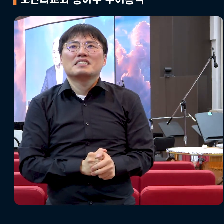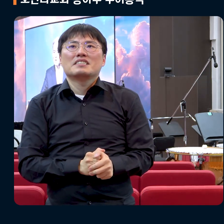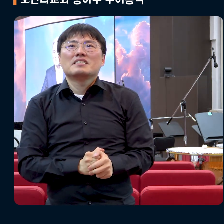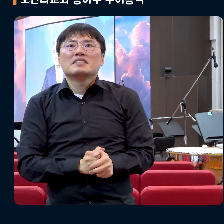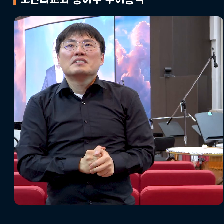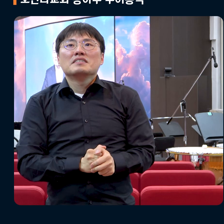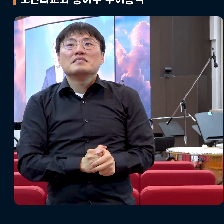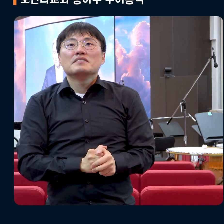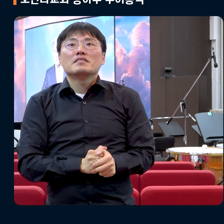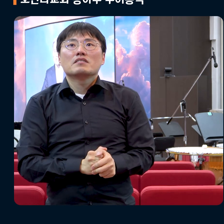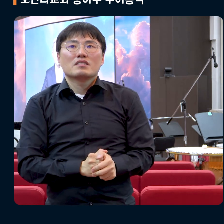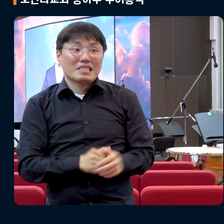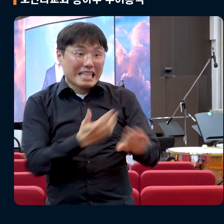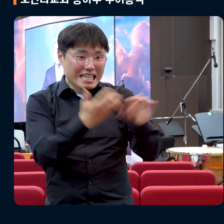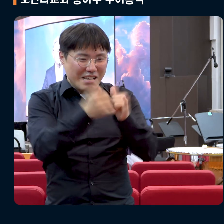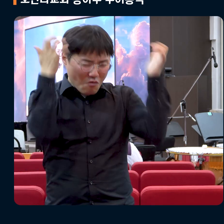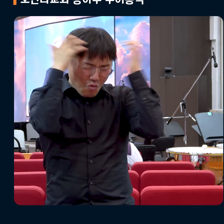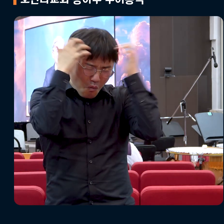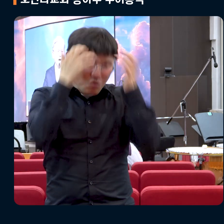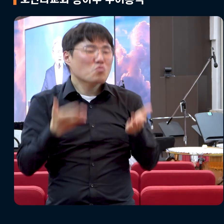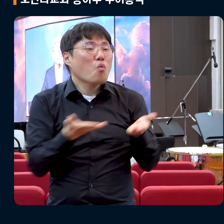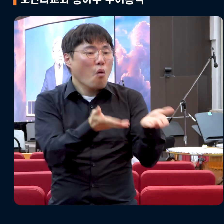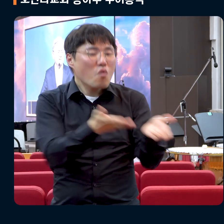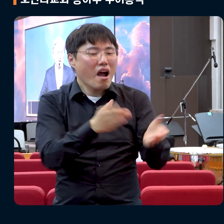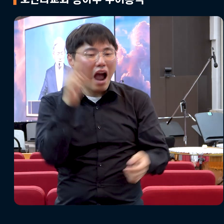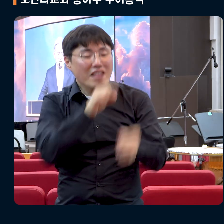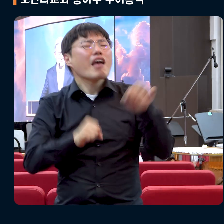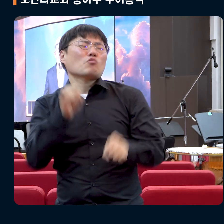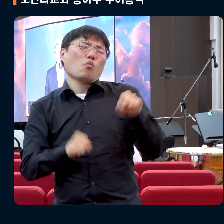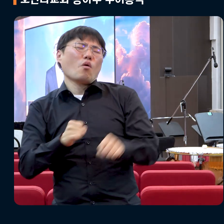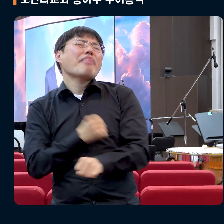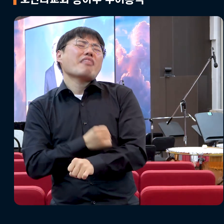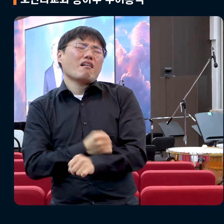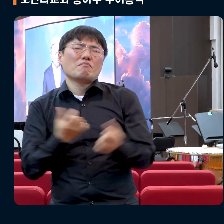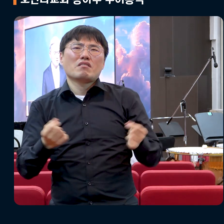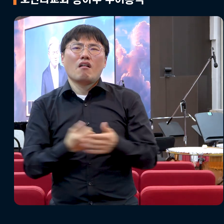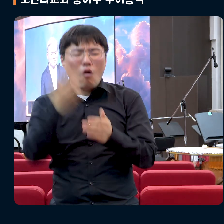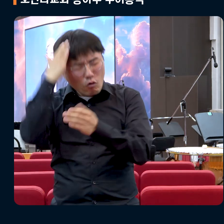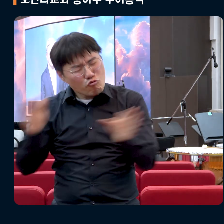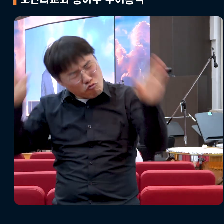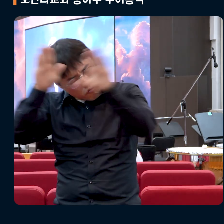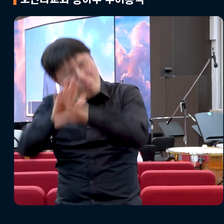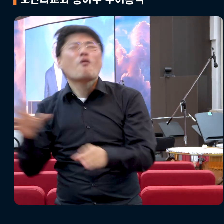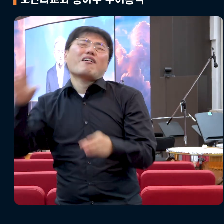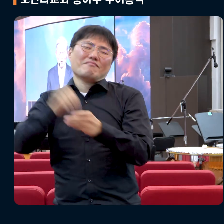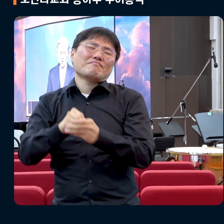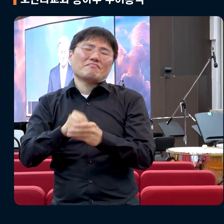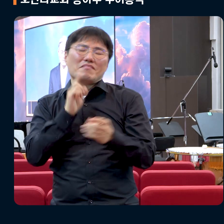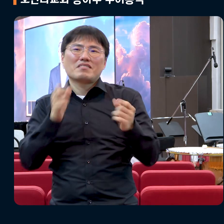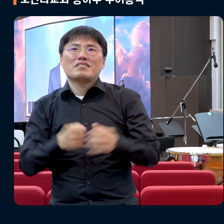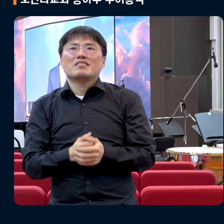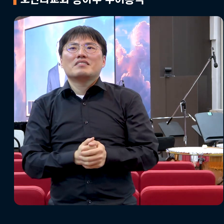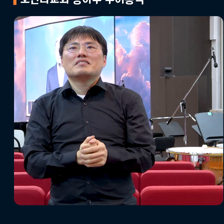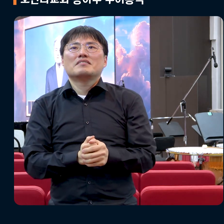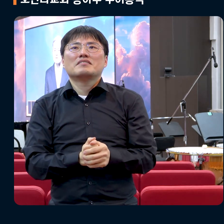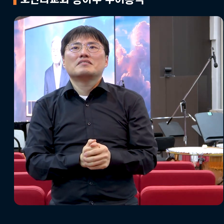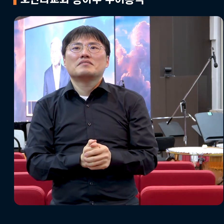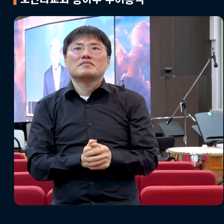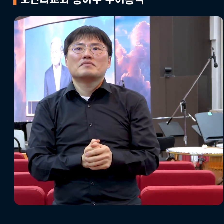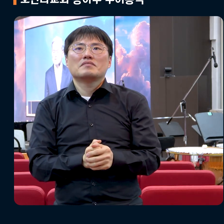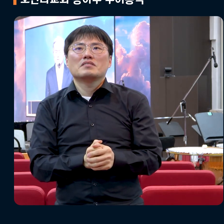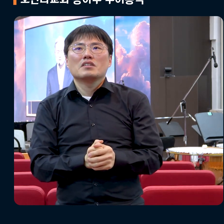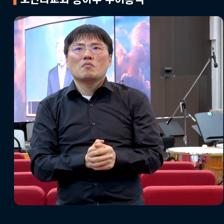상대를 향해서 고통스럽게 하는 그런 악한 짓 하는 거 아니에요? 어둠이죠.